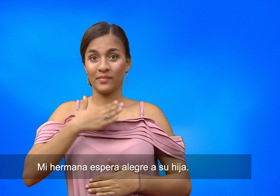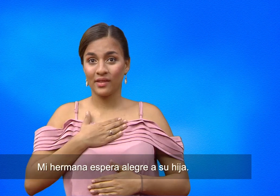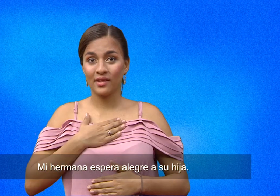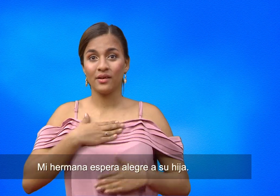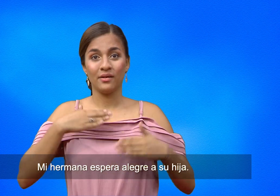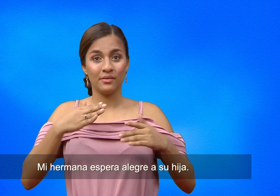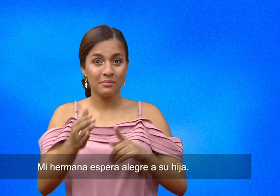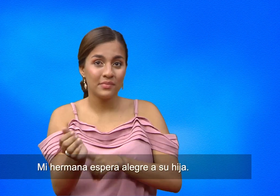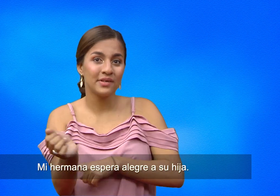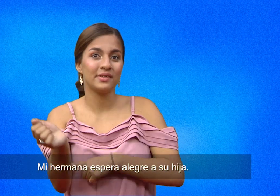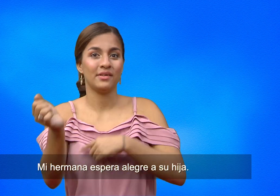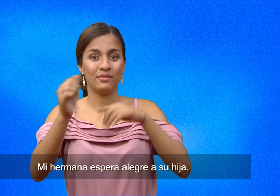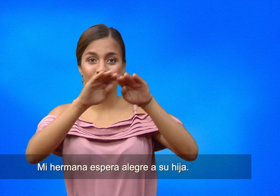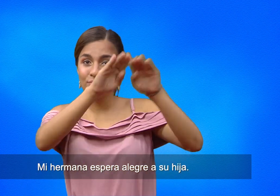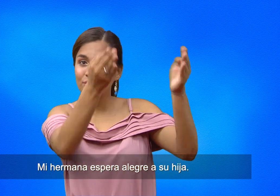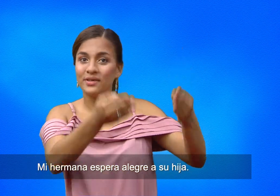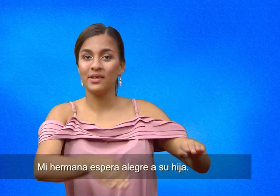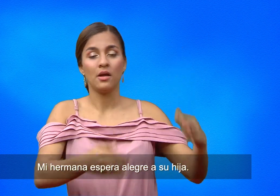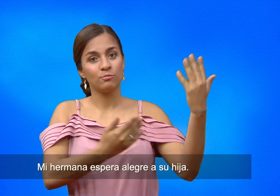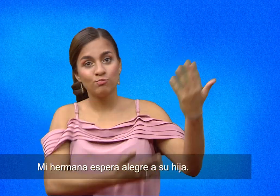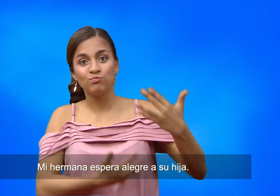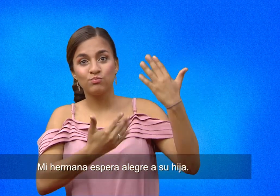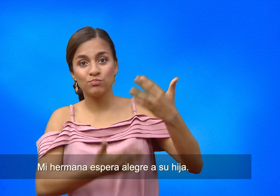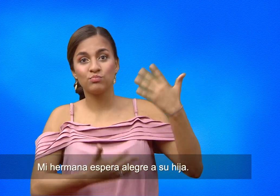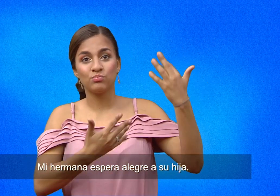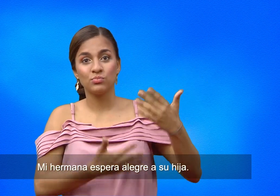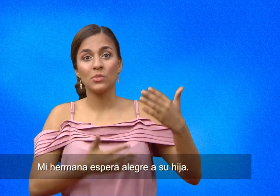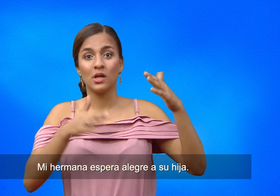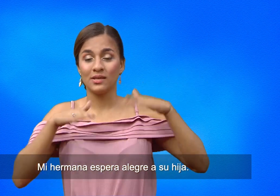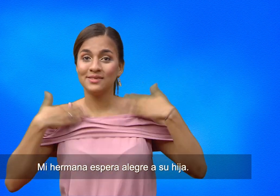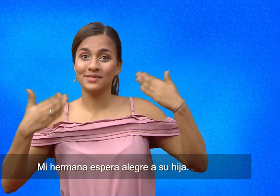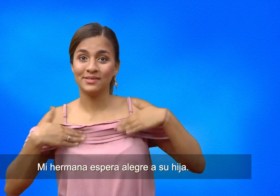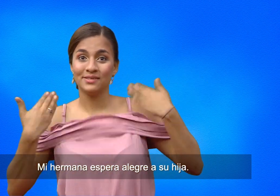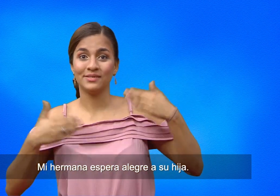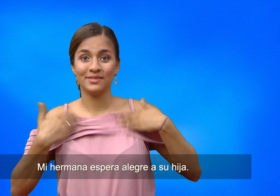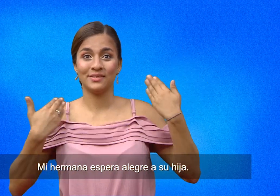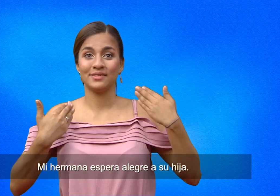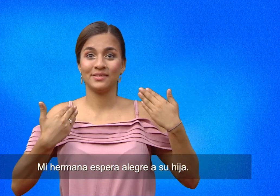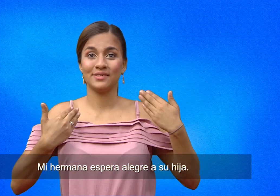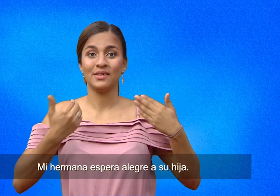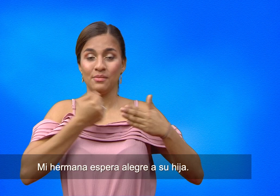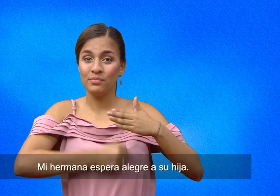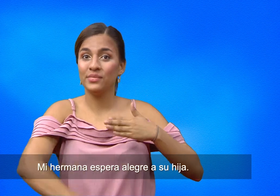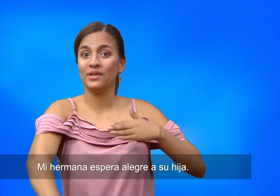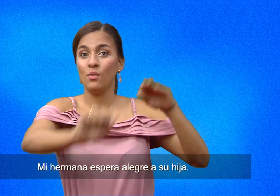mi hermana espera alegre a su hija